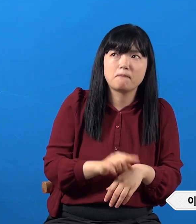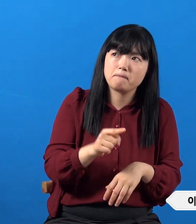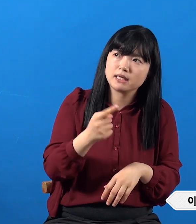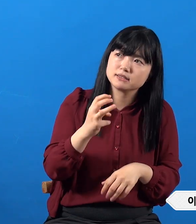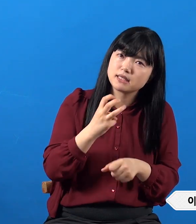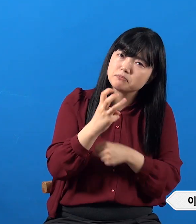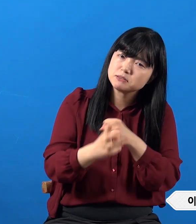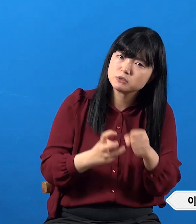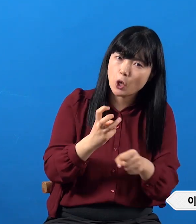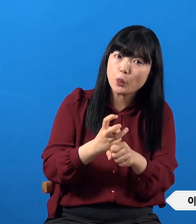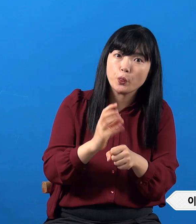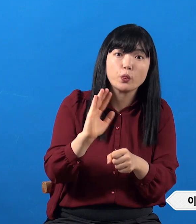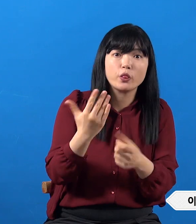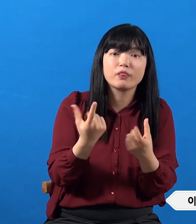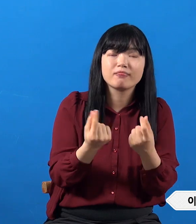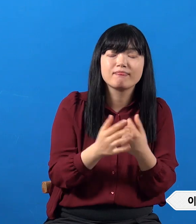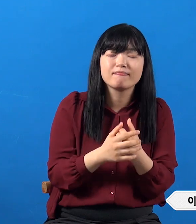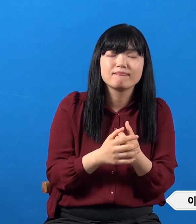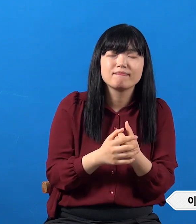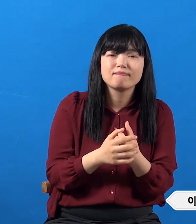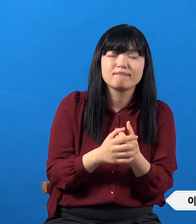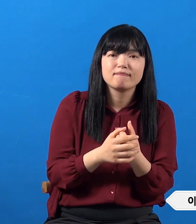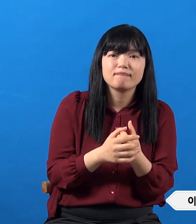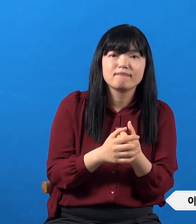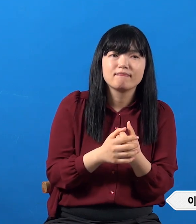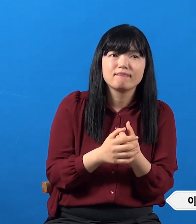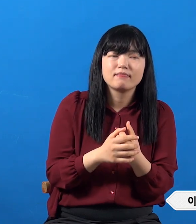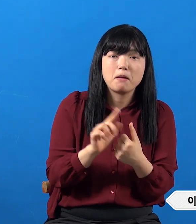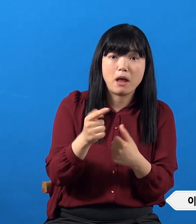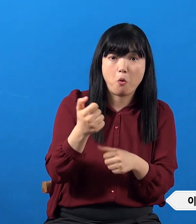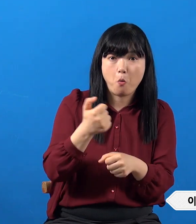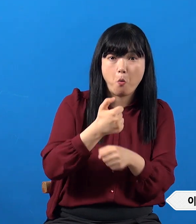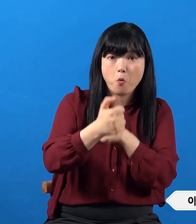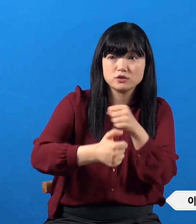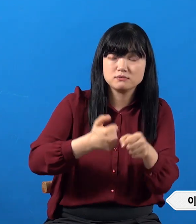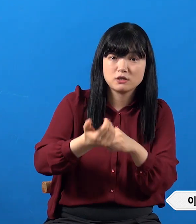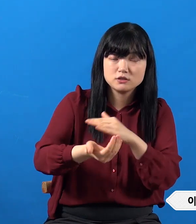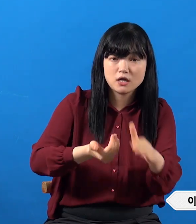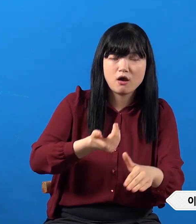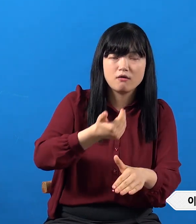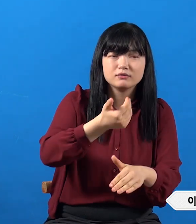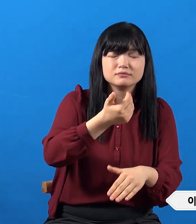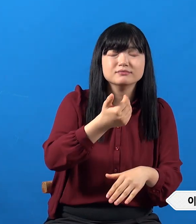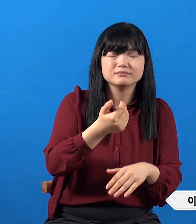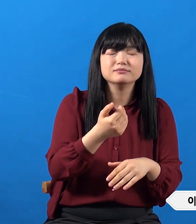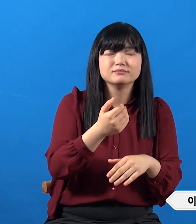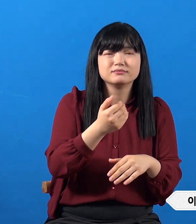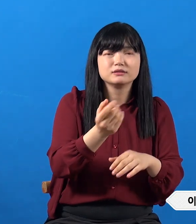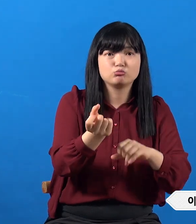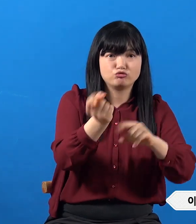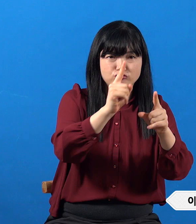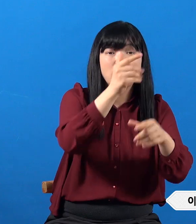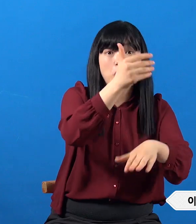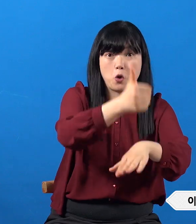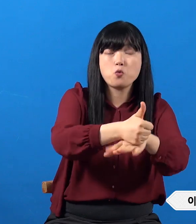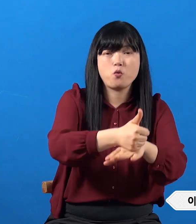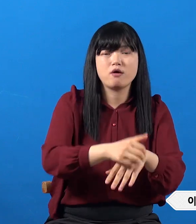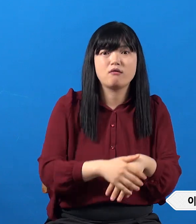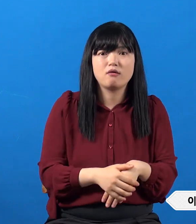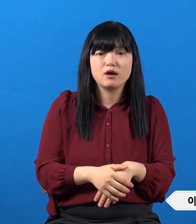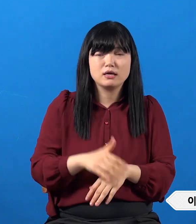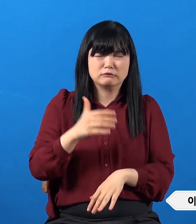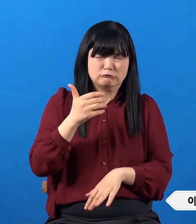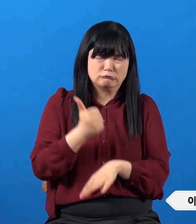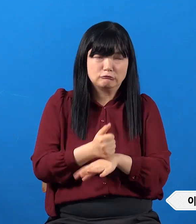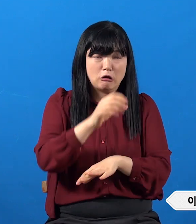한 130년밖에 안 되잖아요. 네. 150년 전 웰시 부흥의 결과예요.